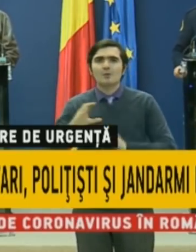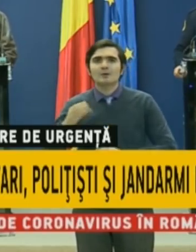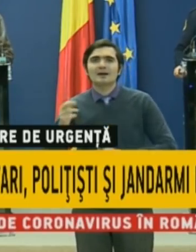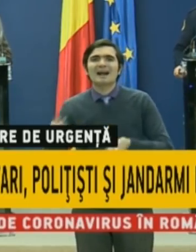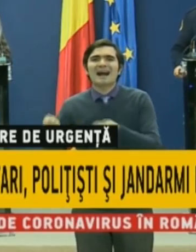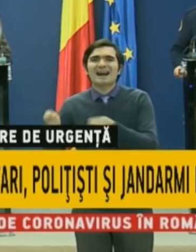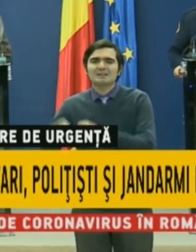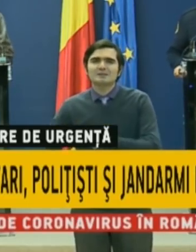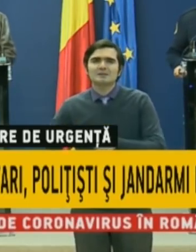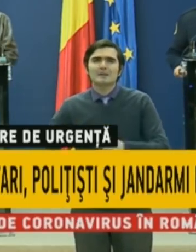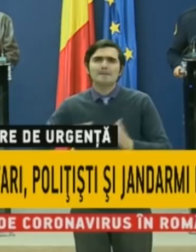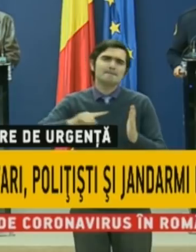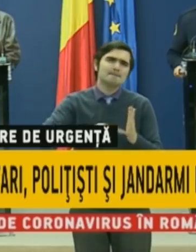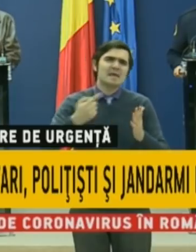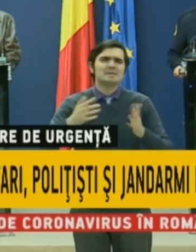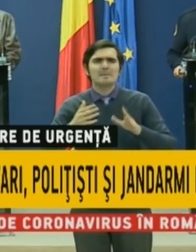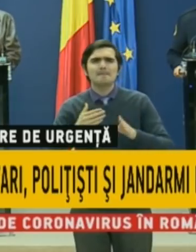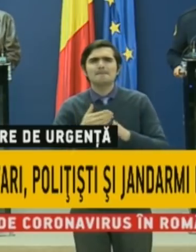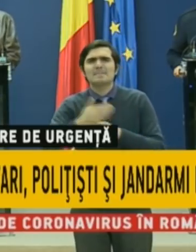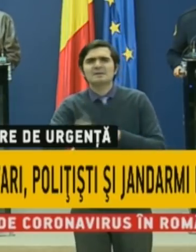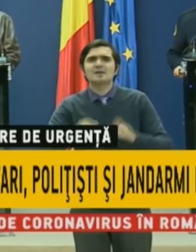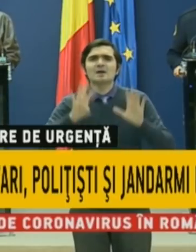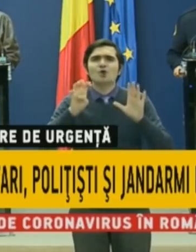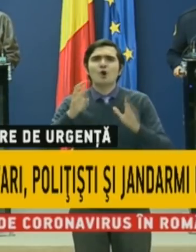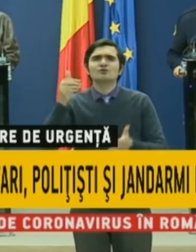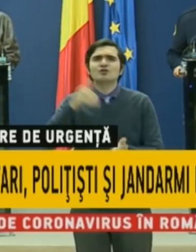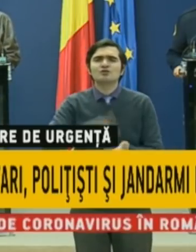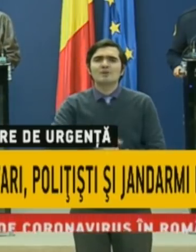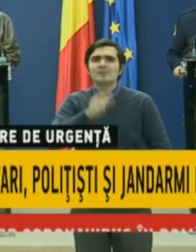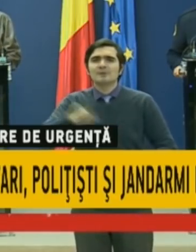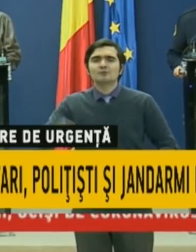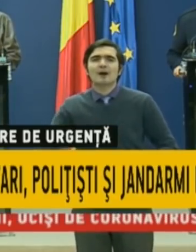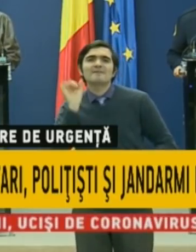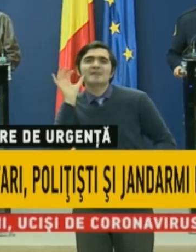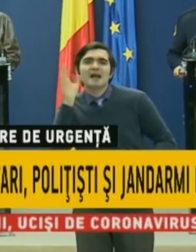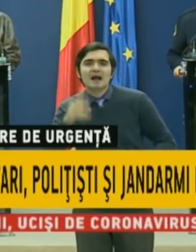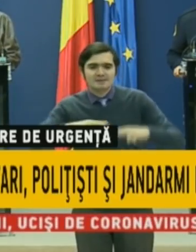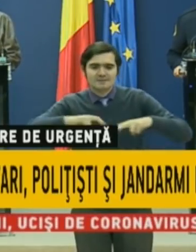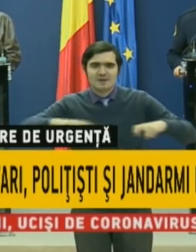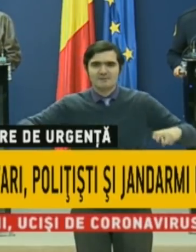Vorbim aici de o medie de peste 90.000 de persoane zilnic verificate.